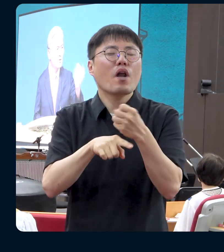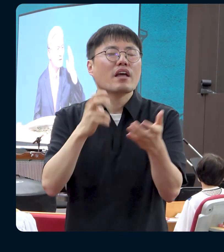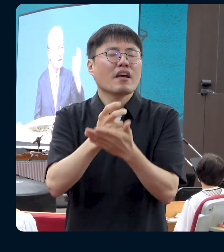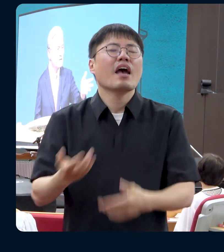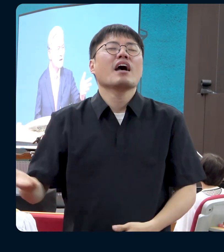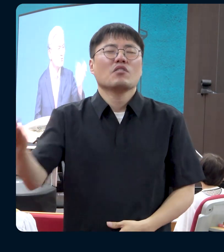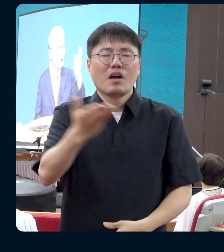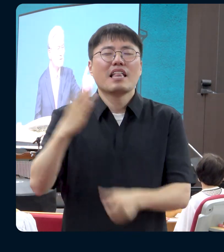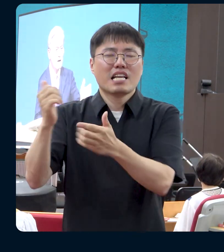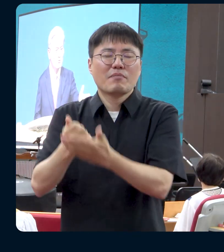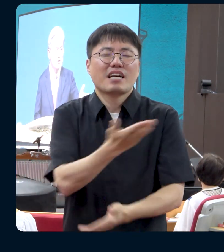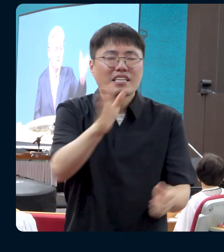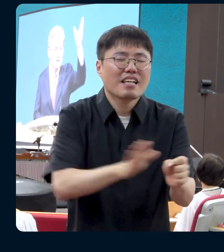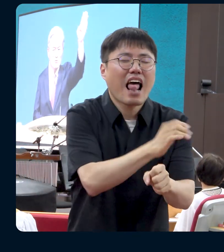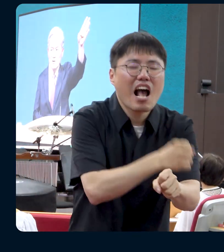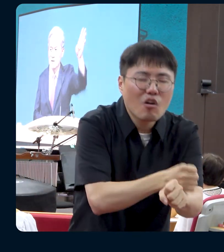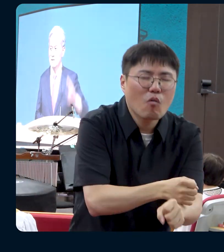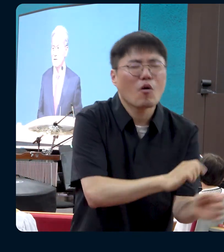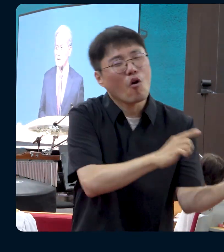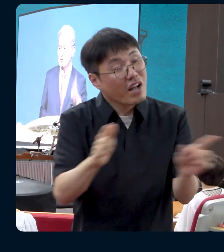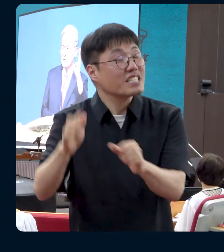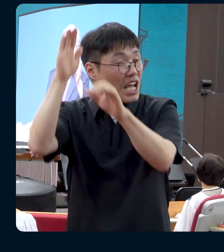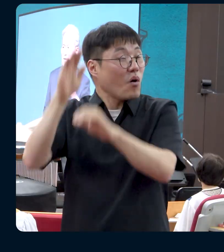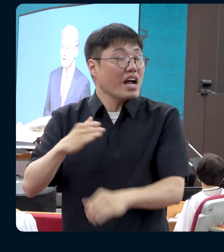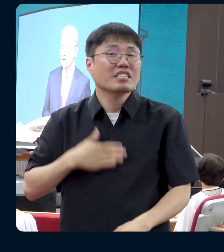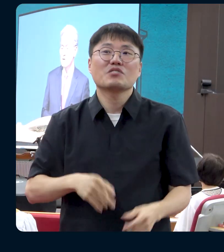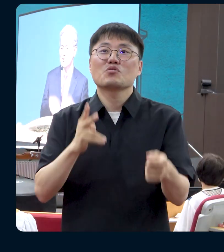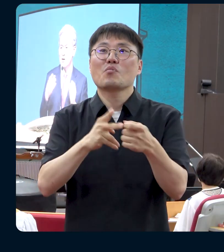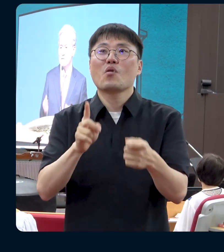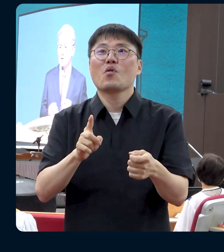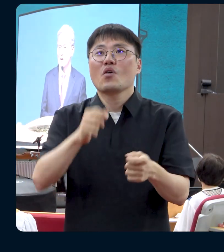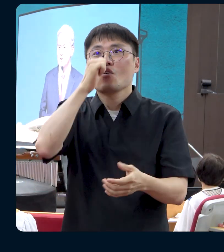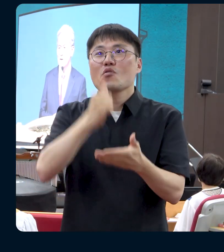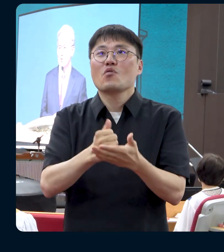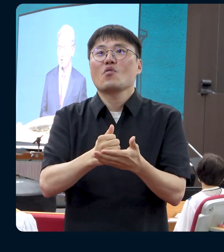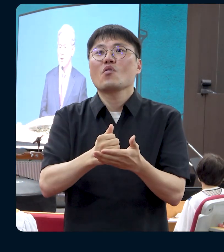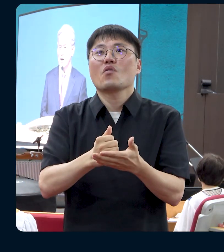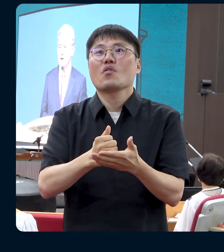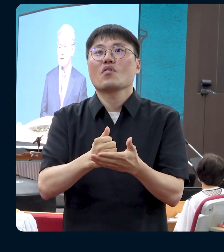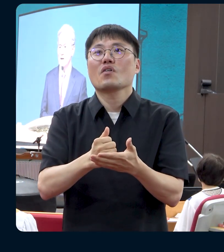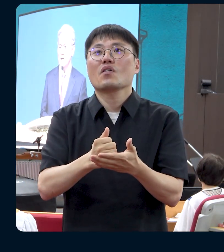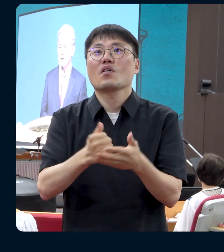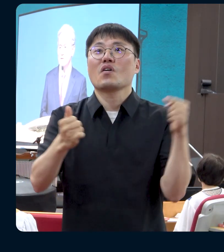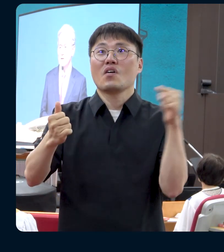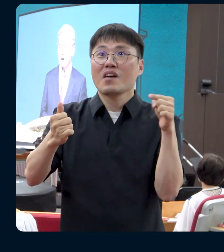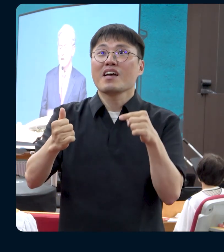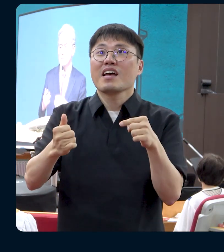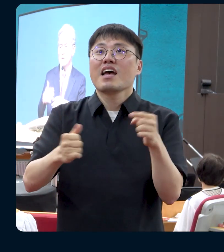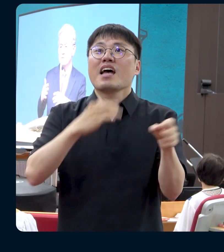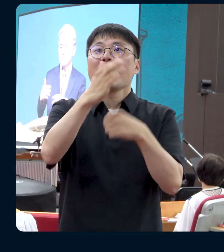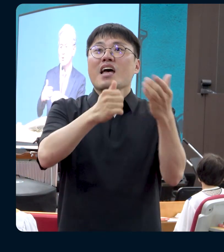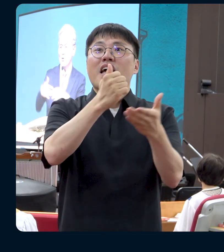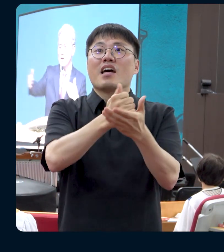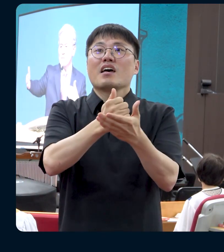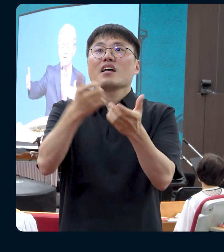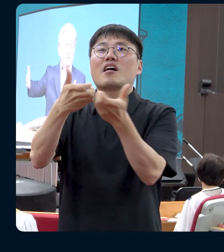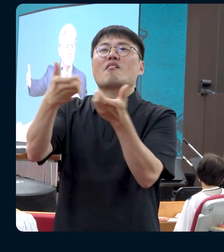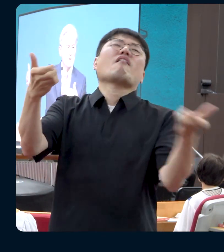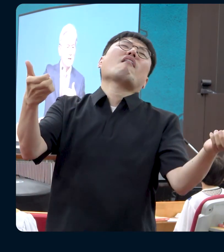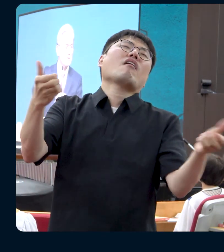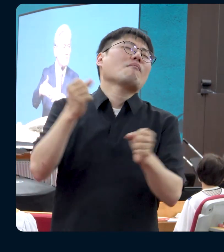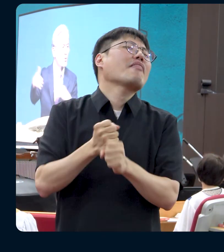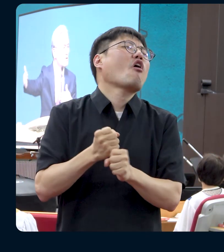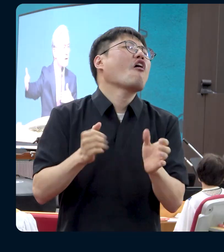당신을 사랑하시며 당신을 향한 계획을 갖고 있습니다. 이 원리. 두 번째, 죄가 하나님을